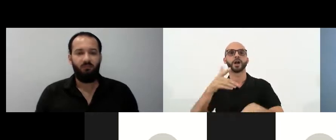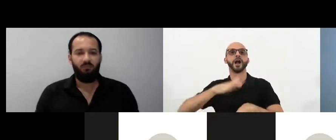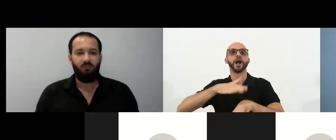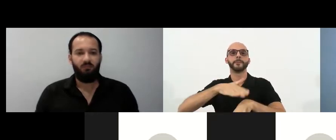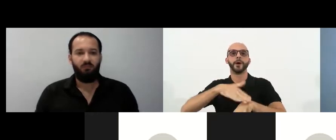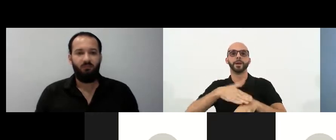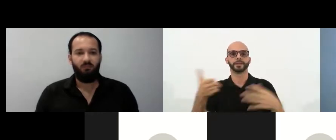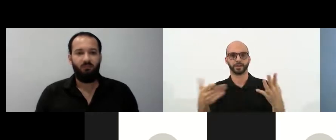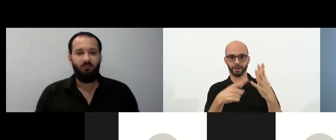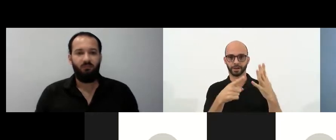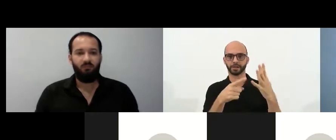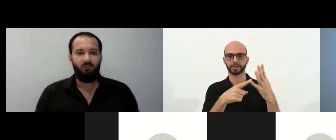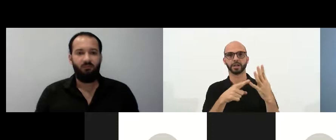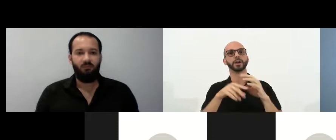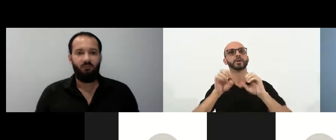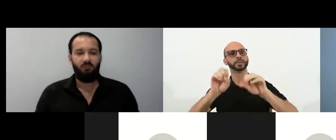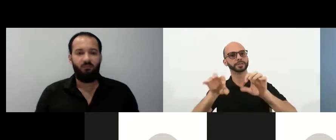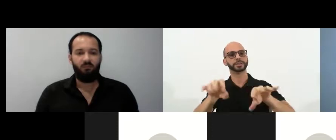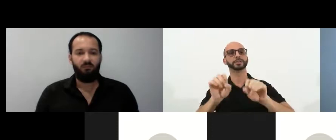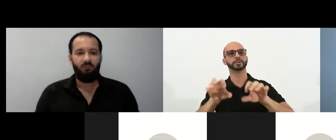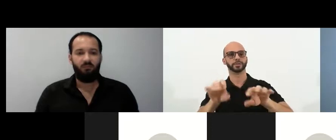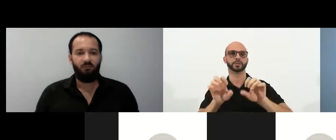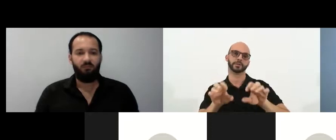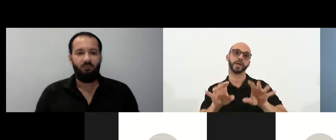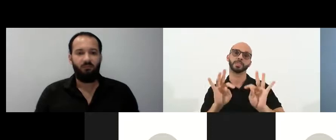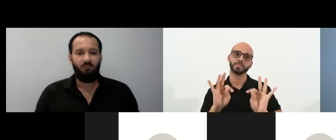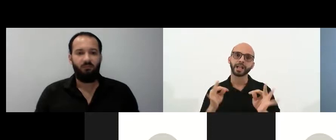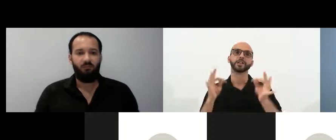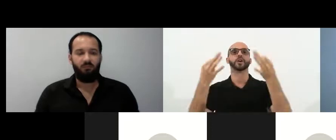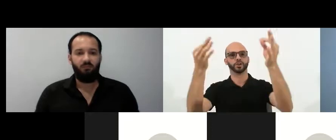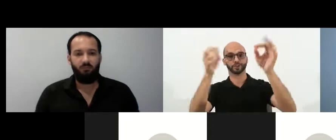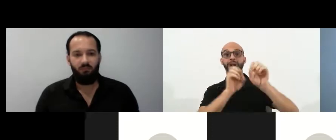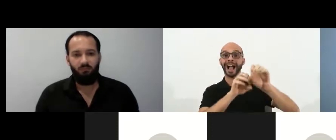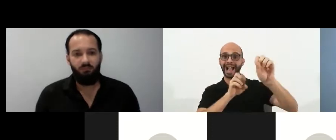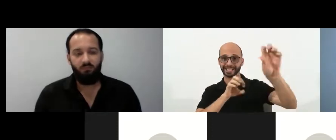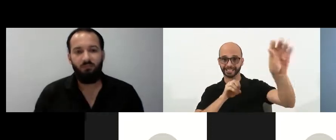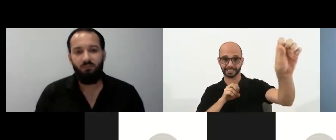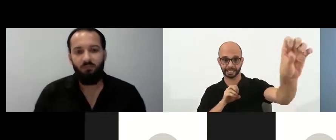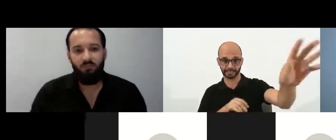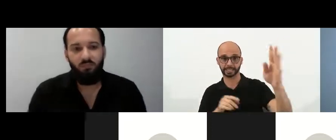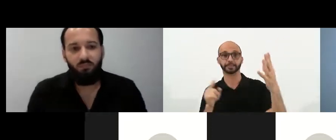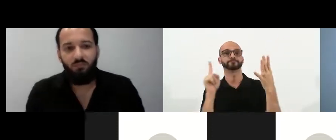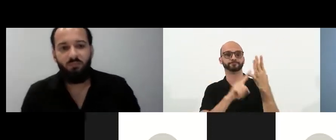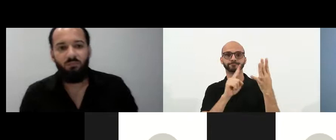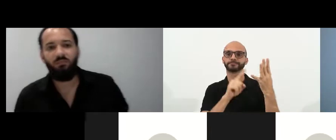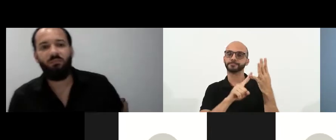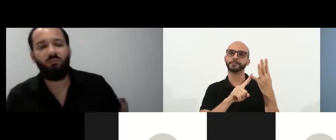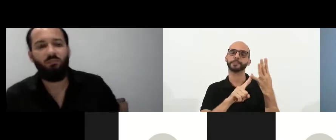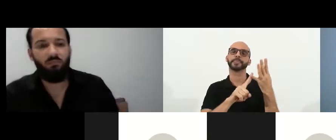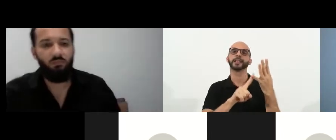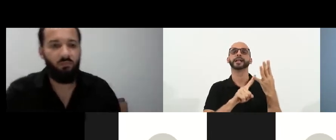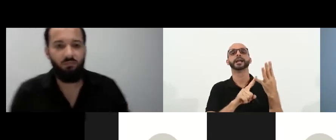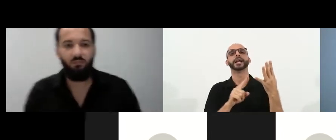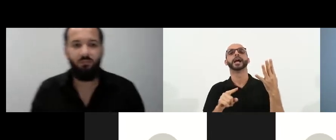Então, chegou agora o quarto momento, que é o do ensino com o uso da tecnologia à